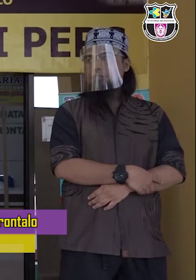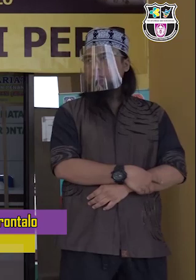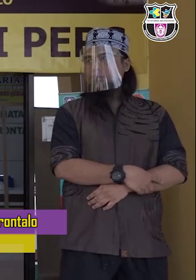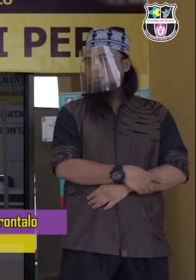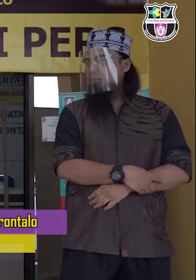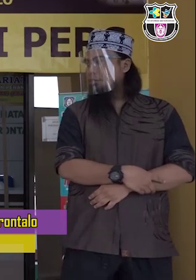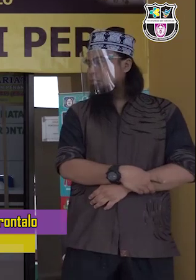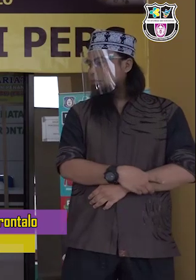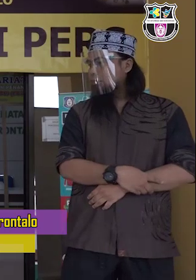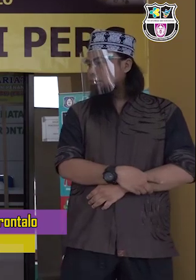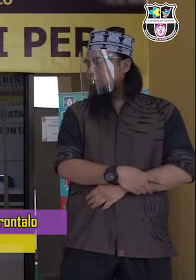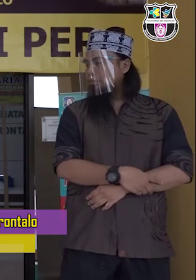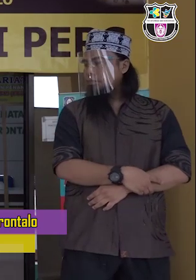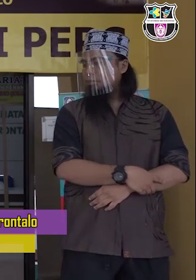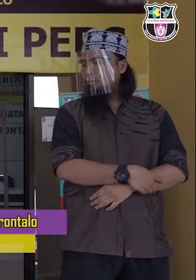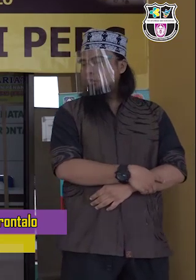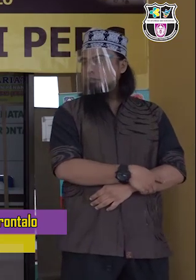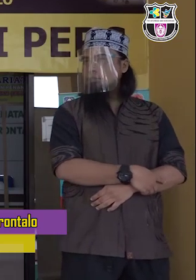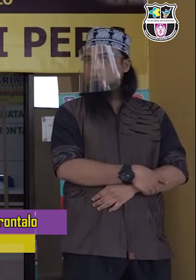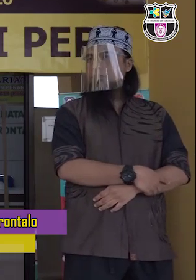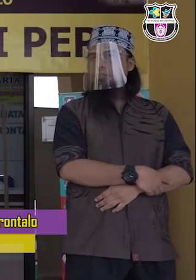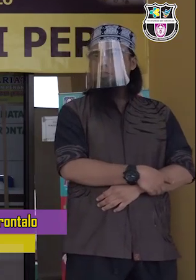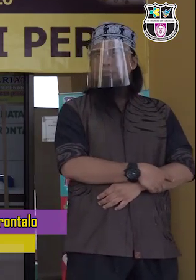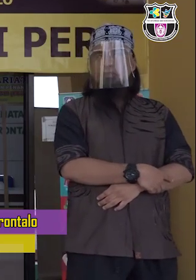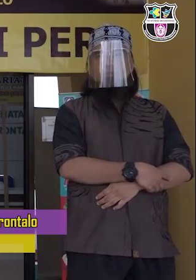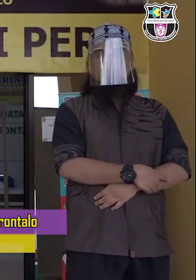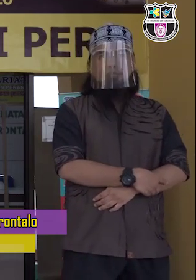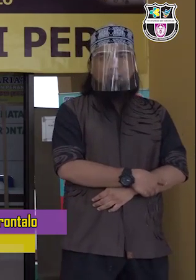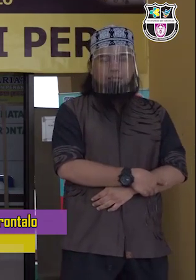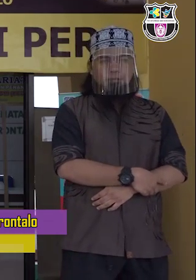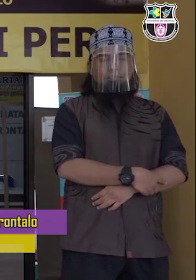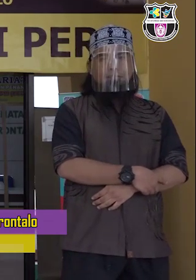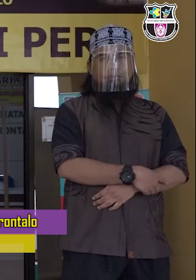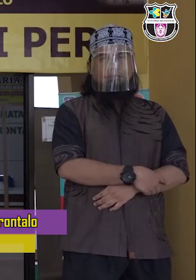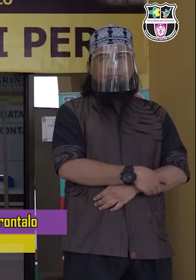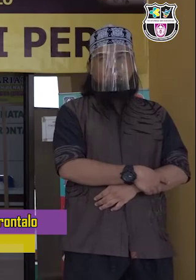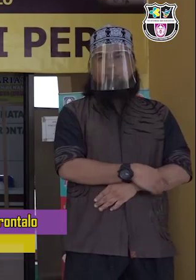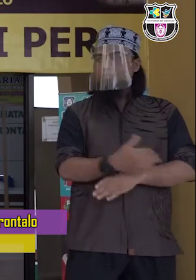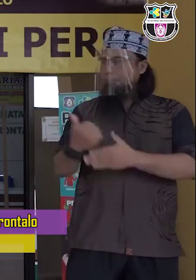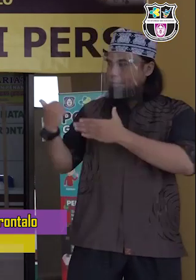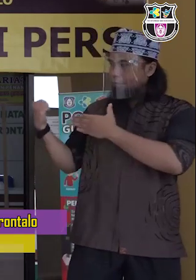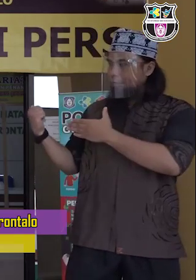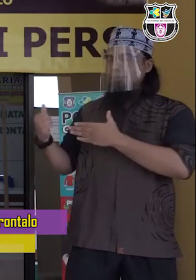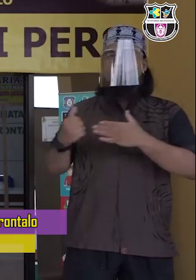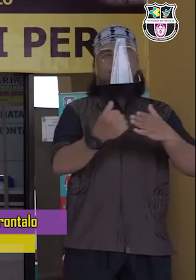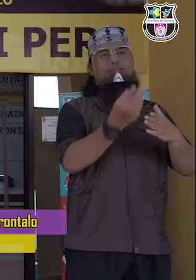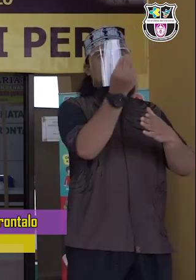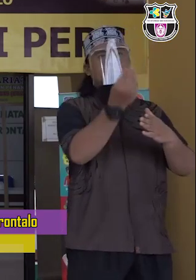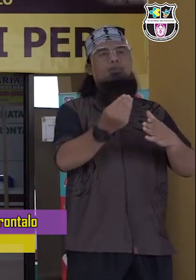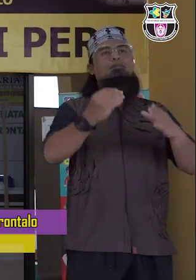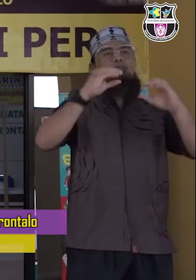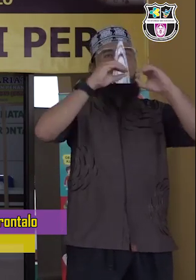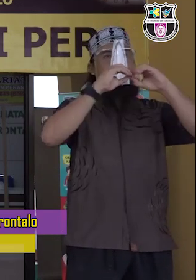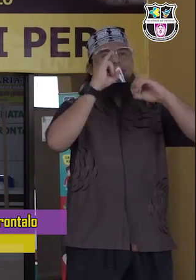ada Kepala Bidang Kesmas Dr. Rosina Q